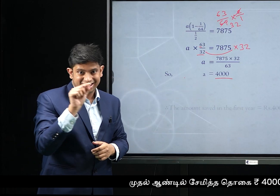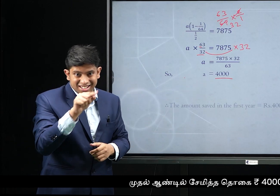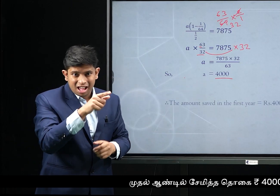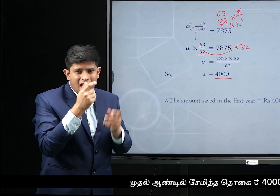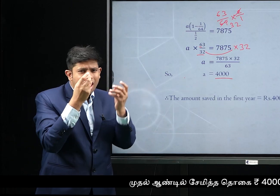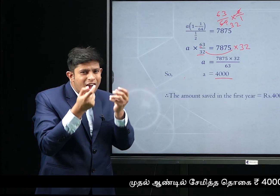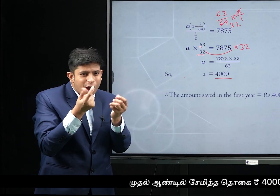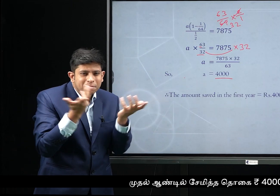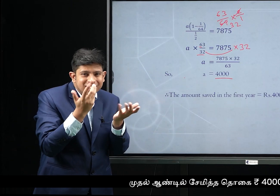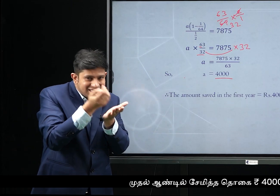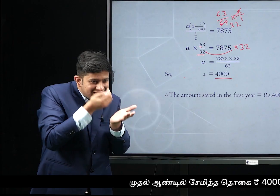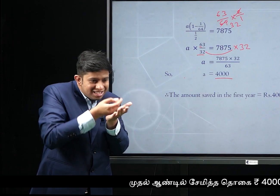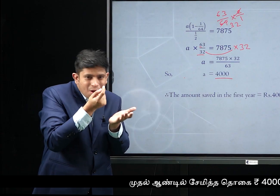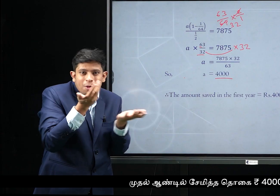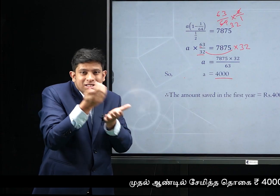முதல் ஆண்டு சேமித்த தொகை ரூபாய்